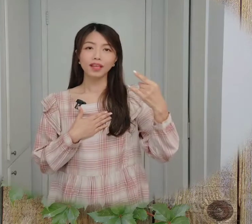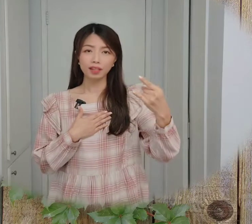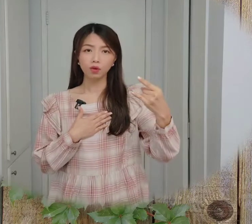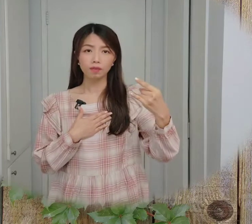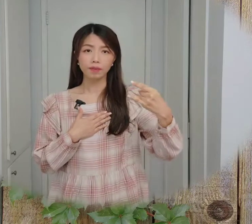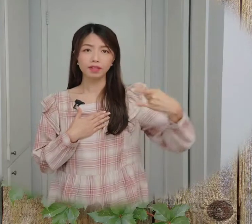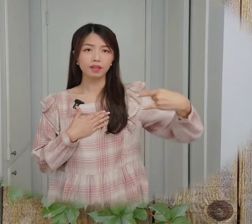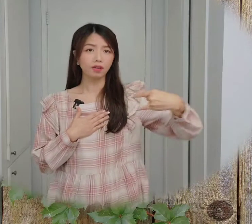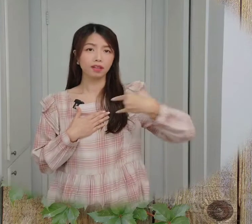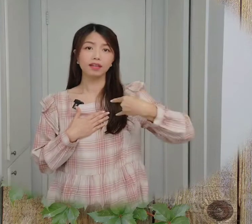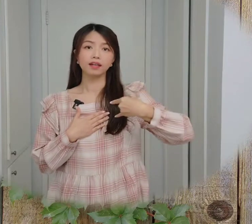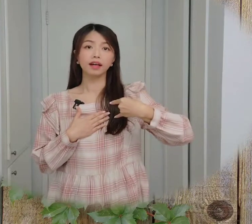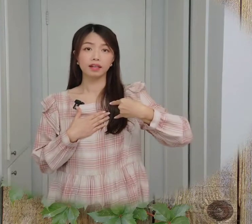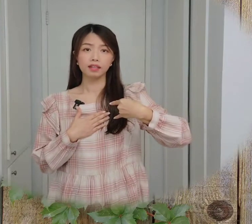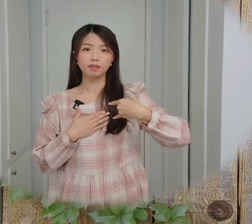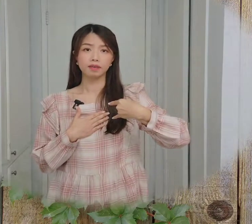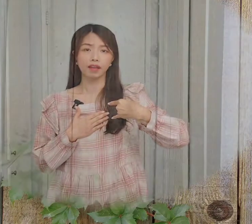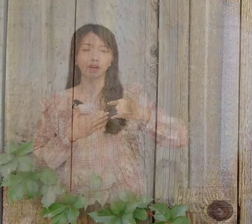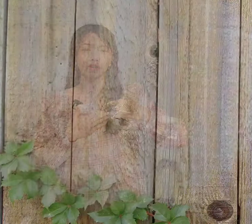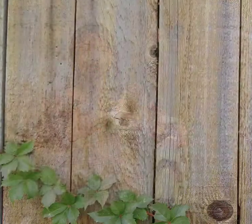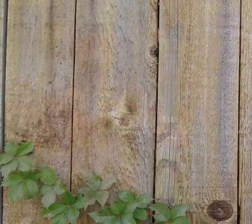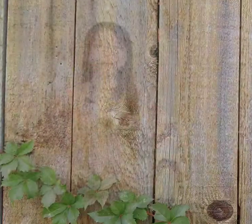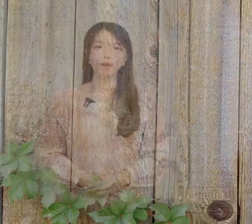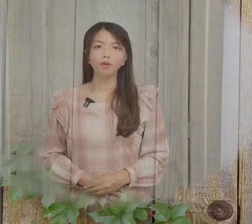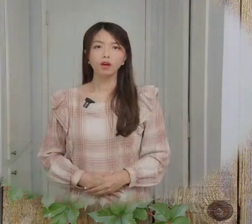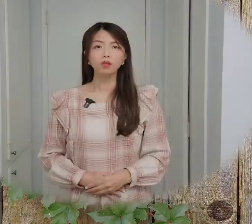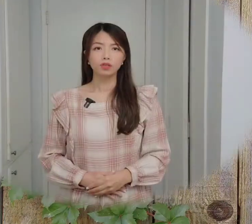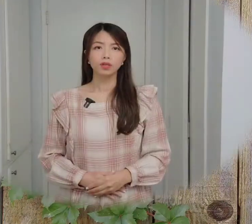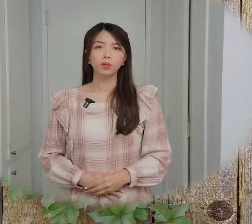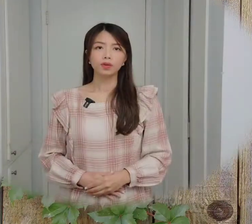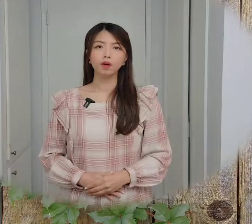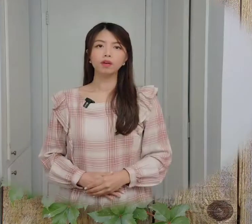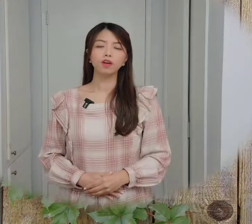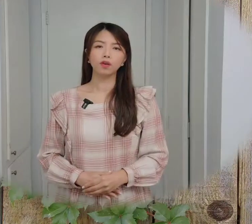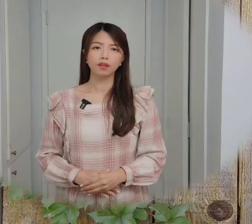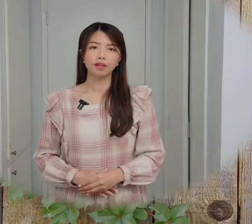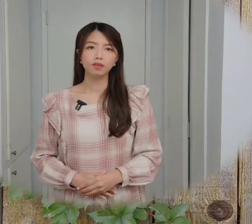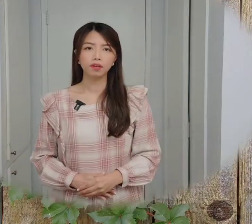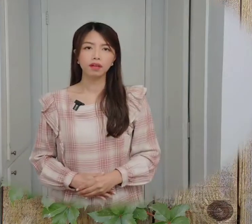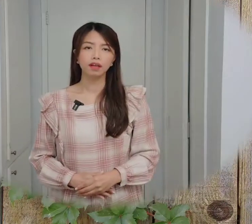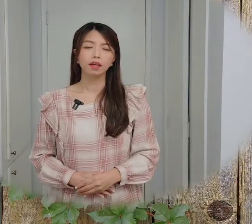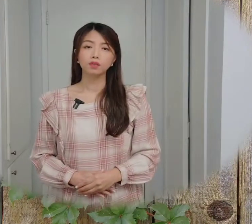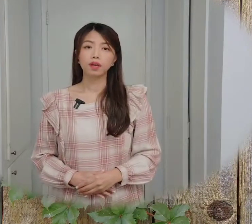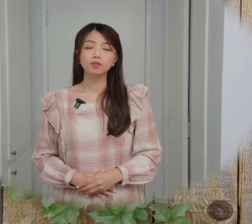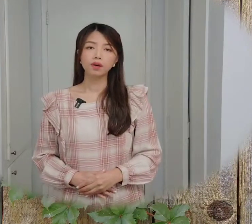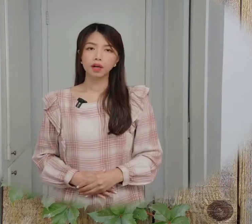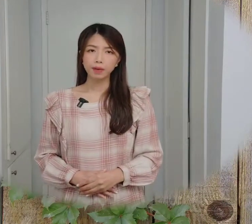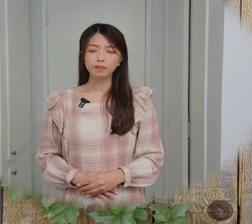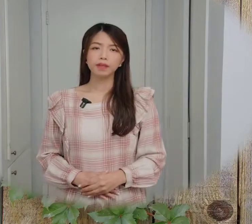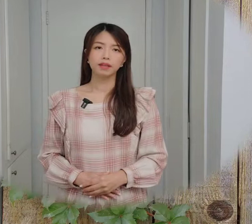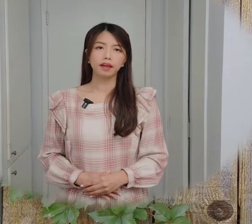검지하고 새끼손가락만 피셔서 그 대상을 가리키시면 돼요. 성령 주시고. 성령이라고 한 뜻의 수어는 두 개의